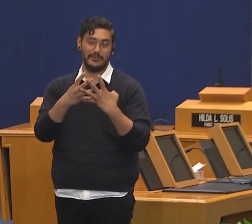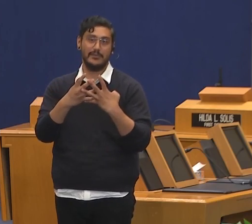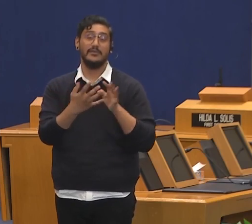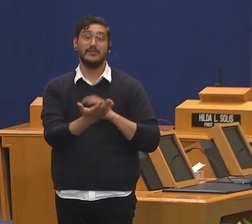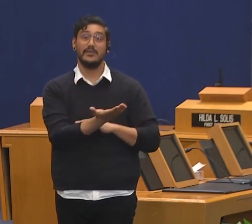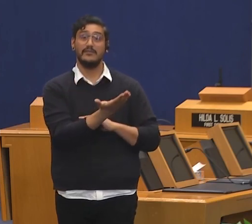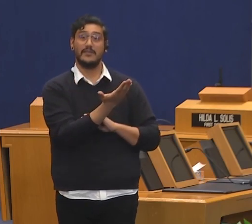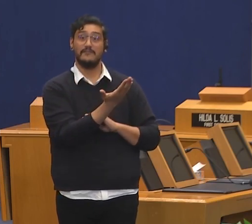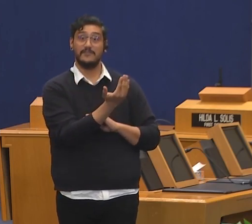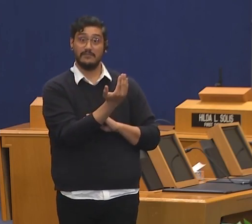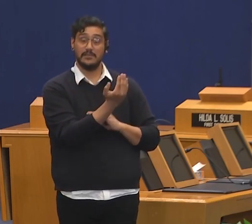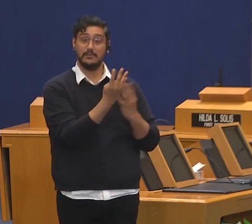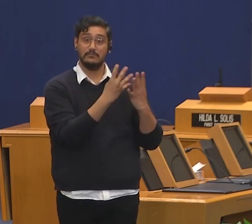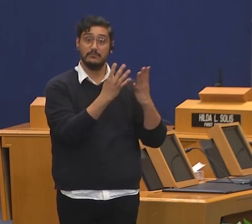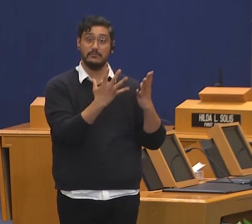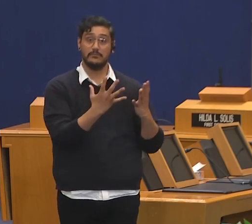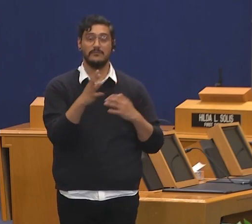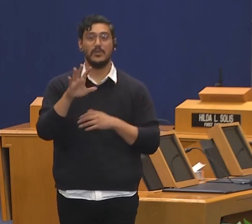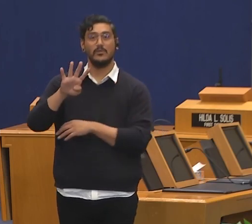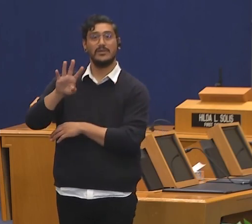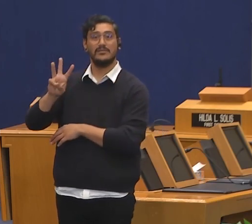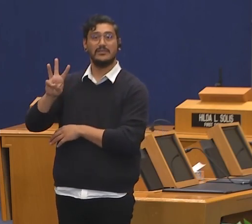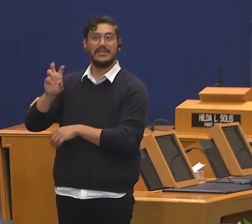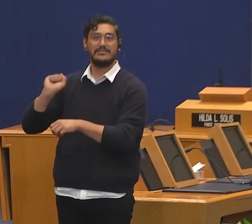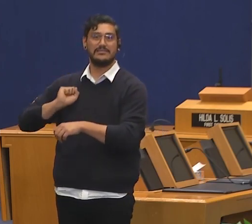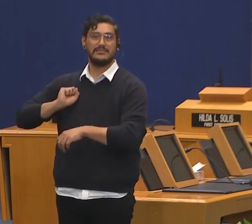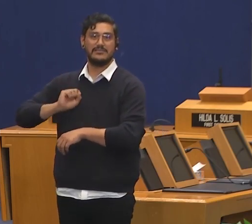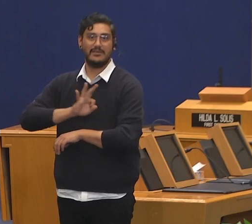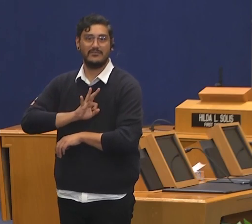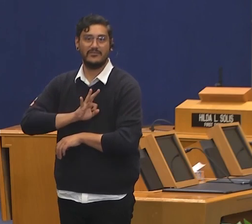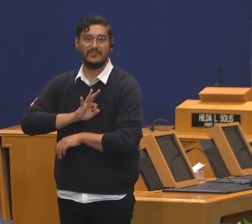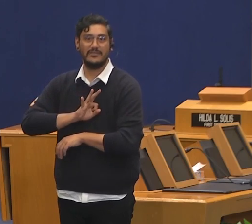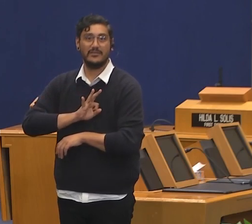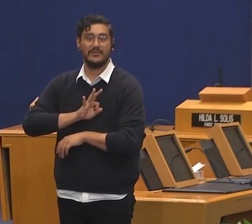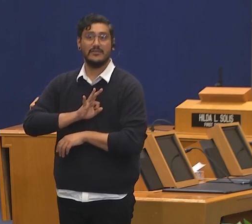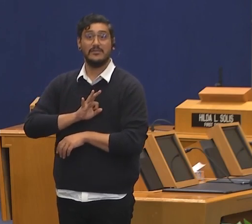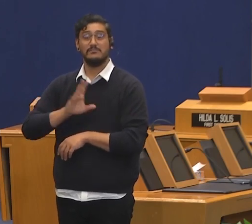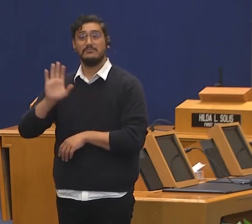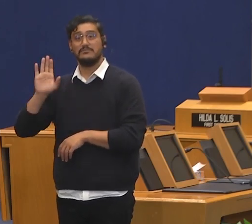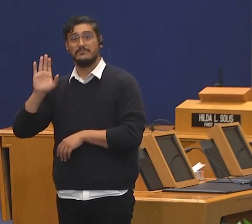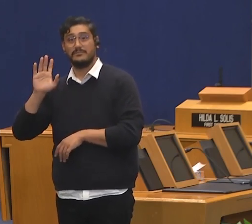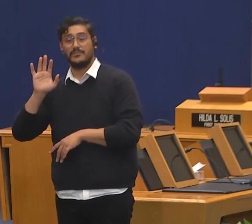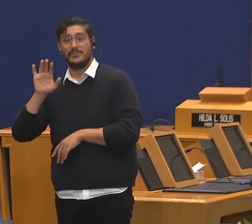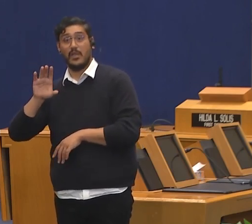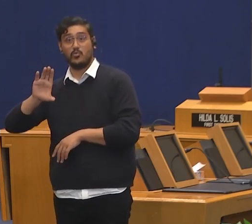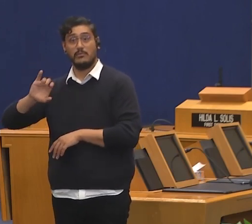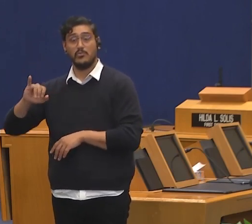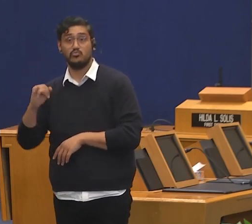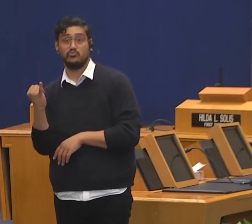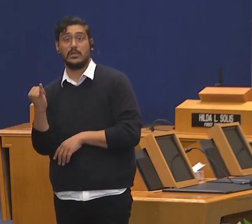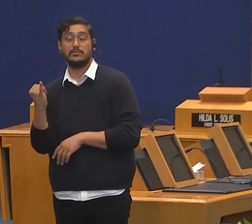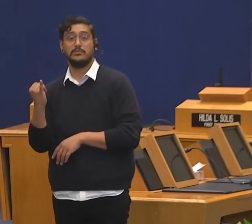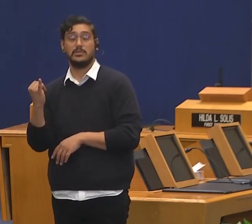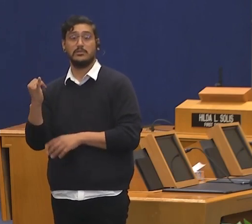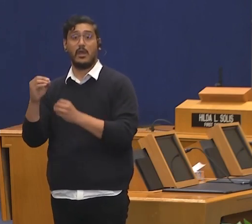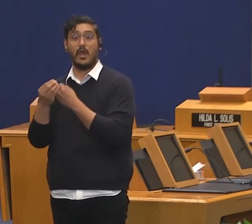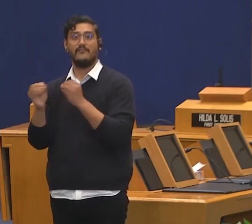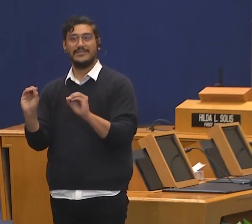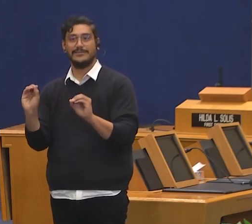y 56 empleados. La oficina del alguacil está informando para sus